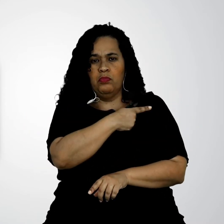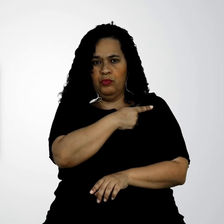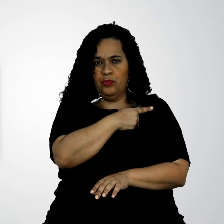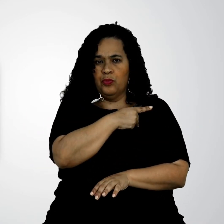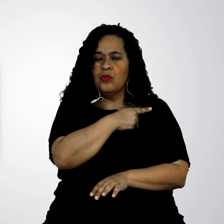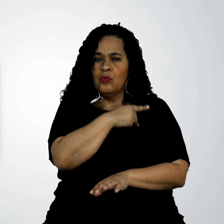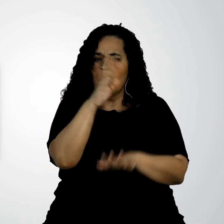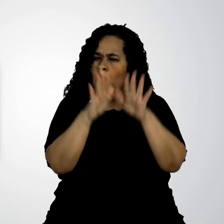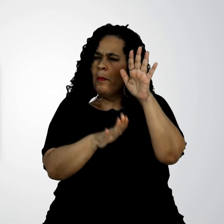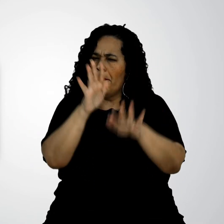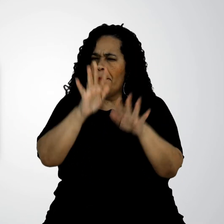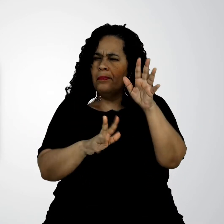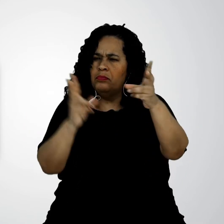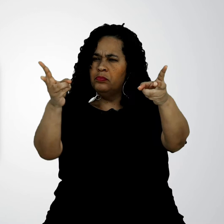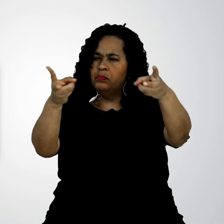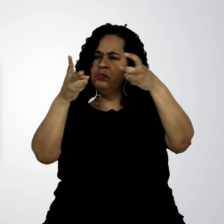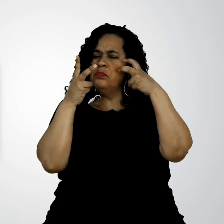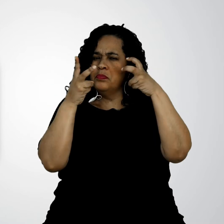gente